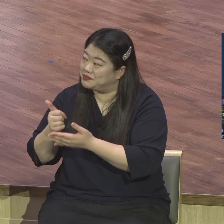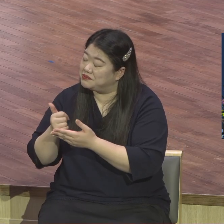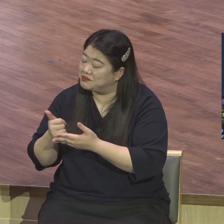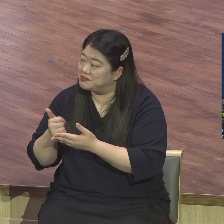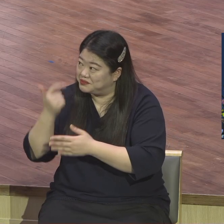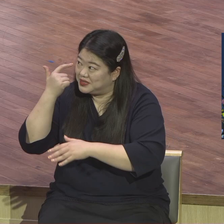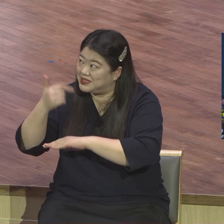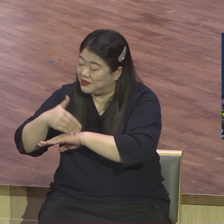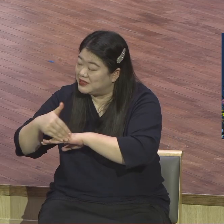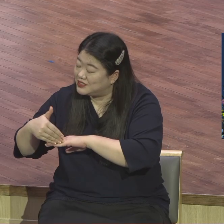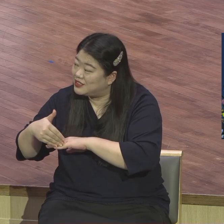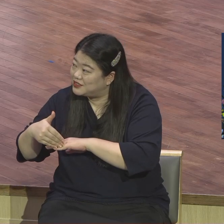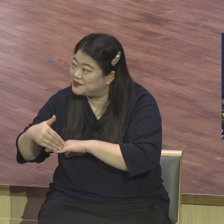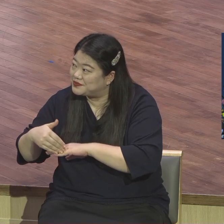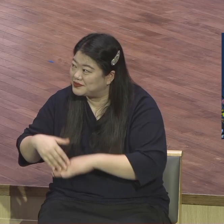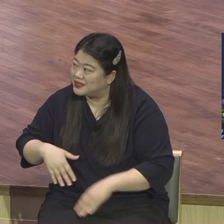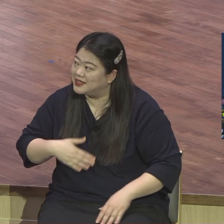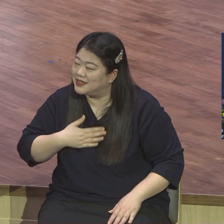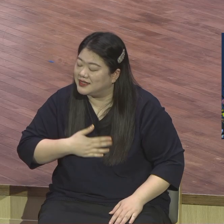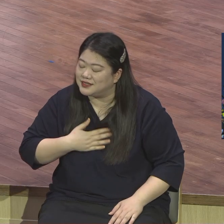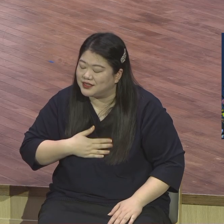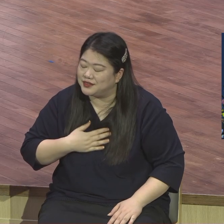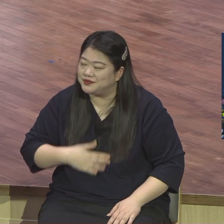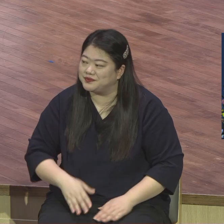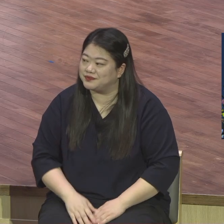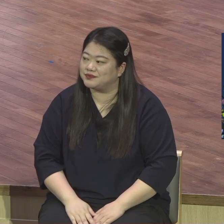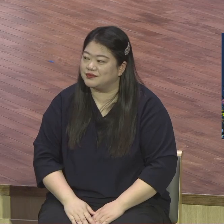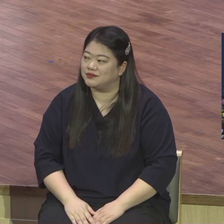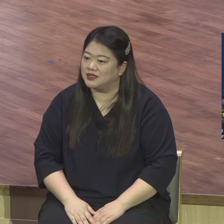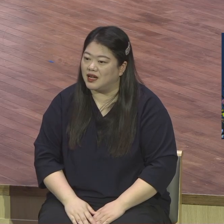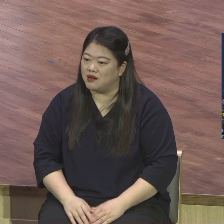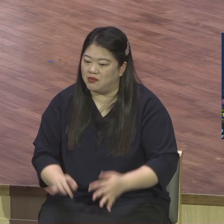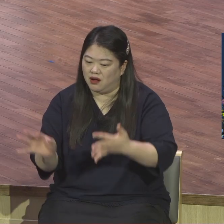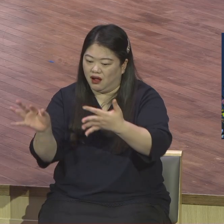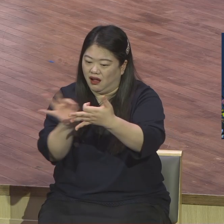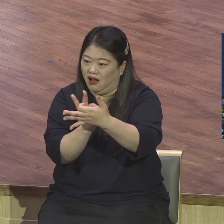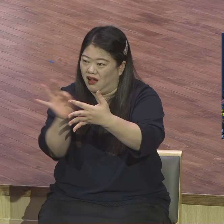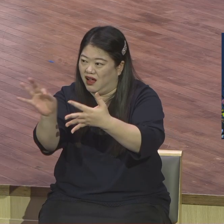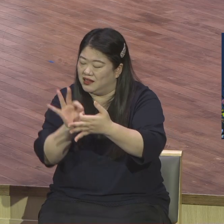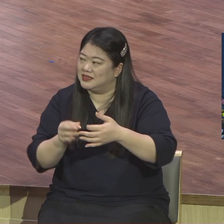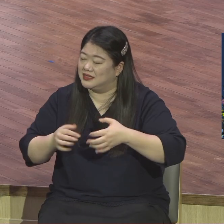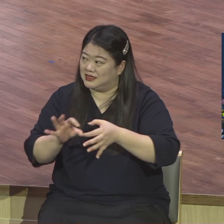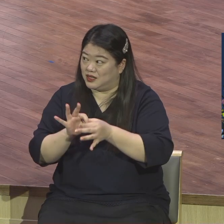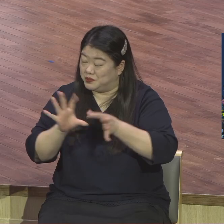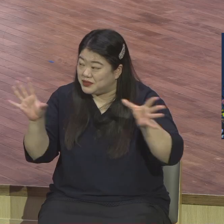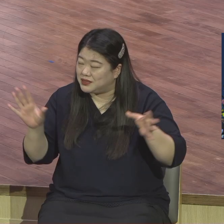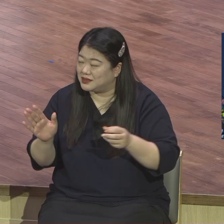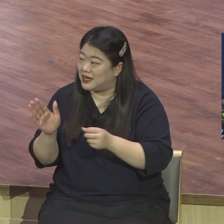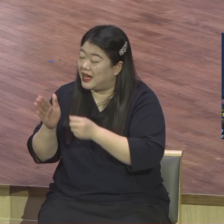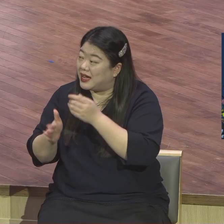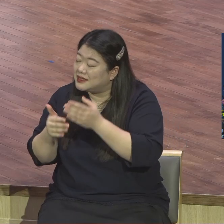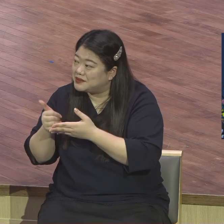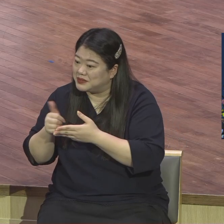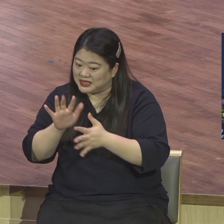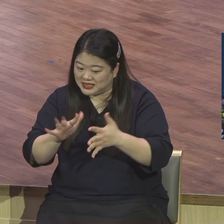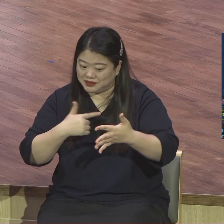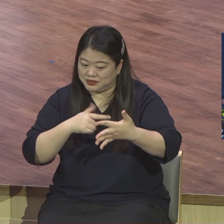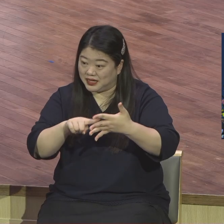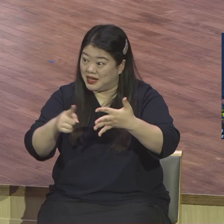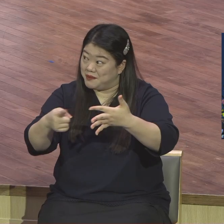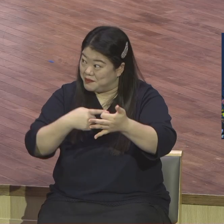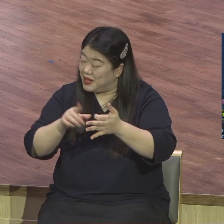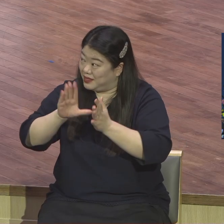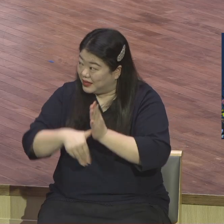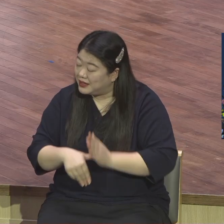모든 것을 하나님 앞으로 가져오시기 바랍니다. 그러면 이 시험 들라 하다가도 안 들어.